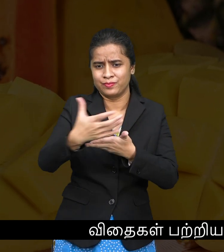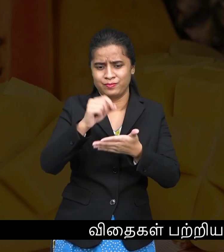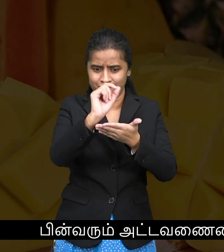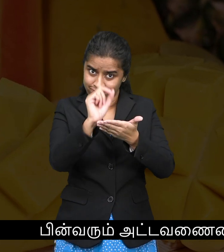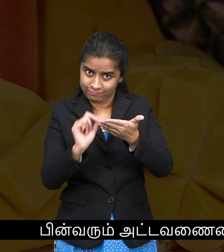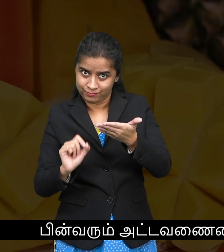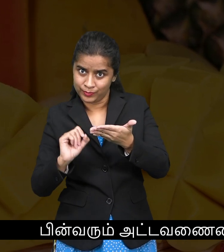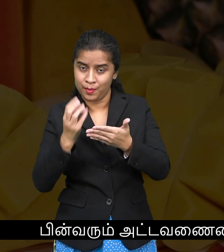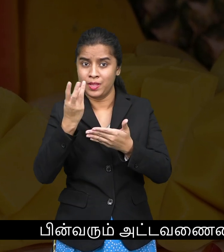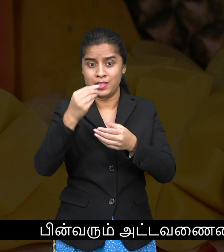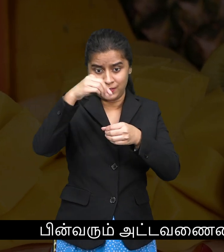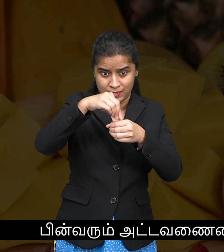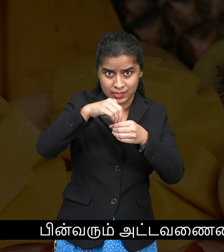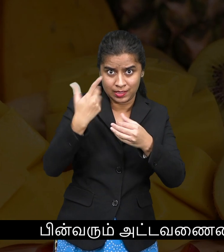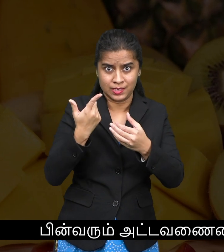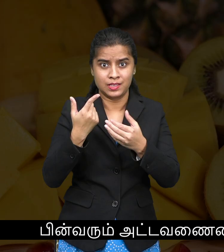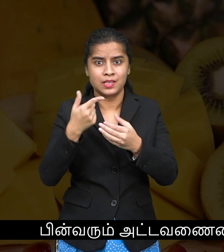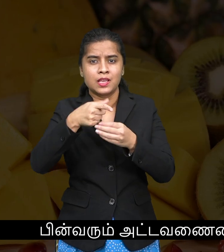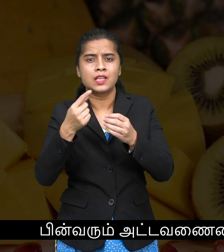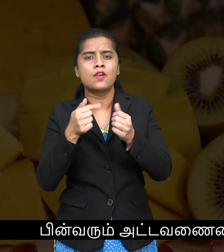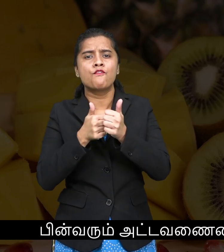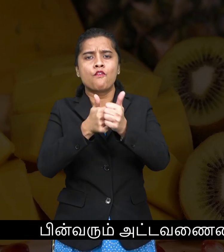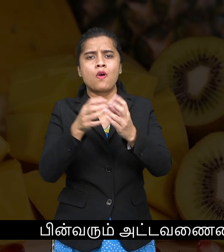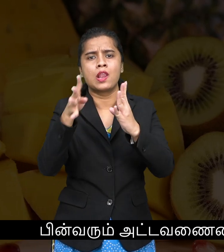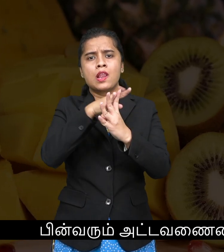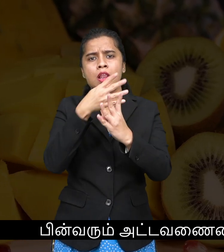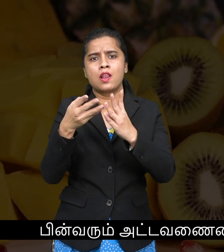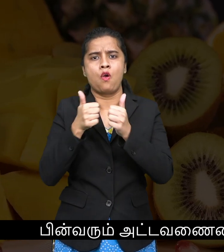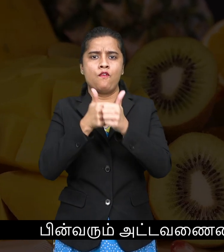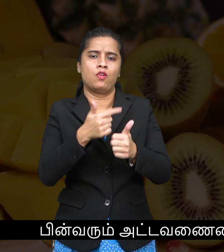சேகரித்து பின்வரும் அட்டவணையை வலுப்படுத்த முயற்சிக்கவும்.